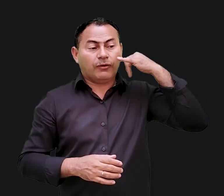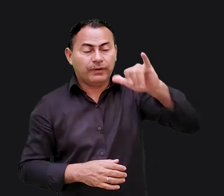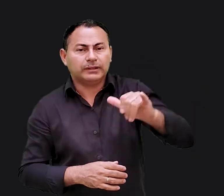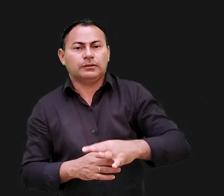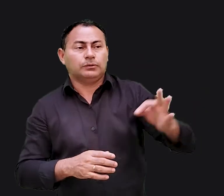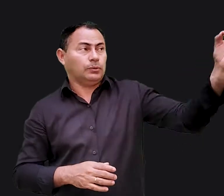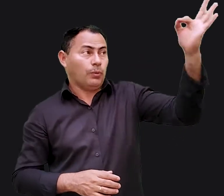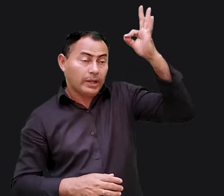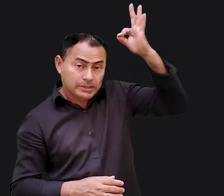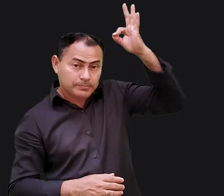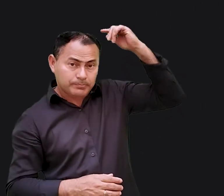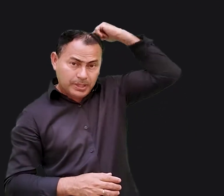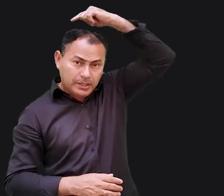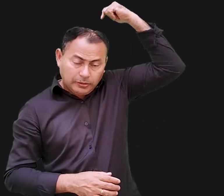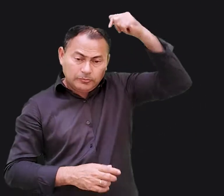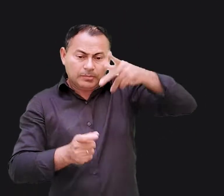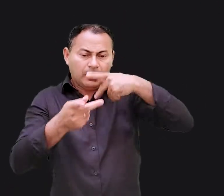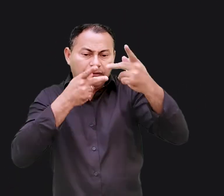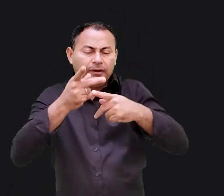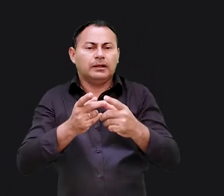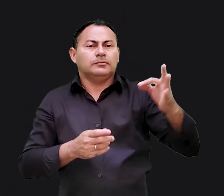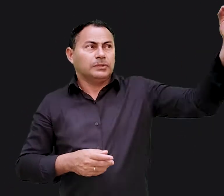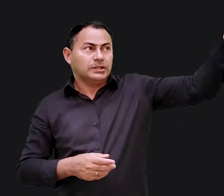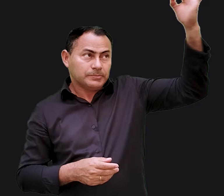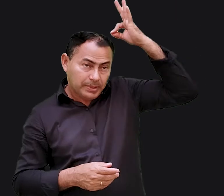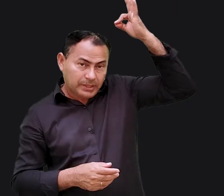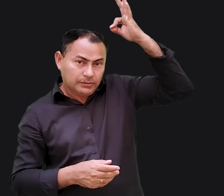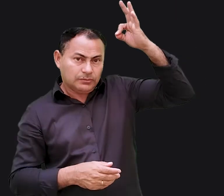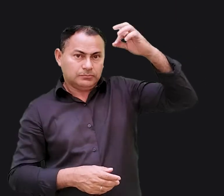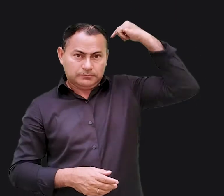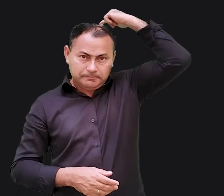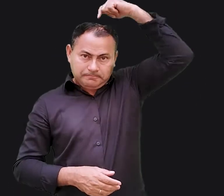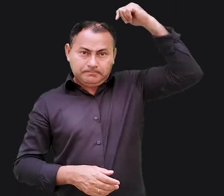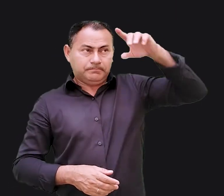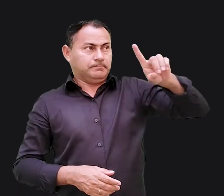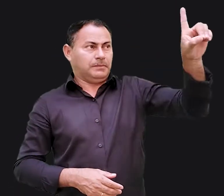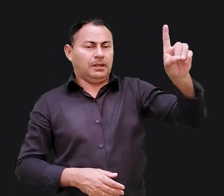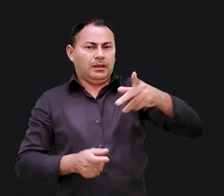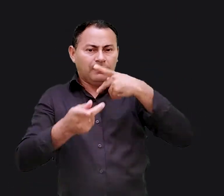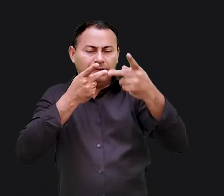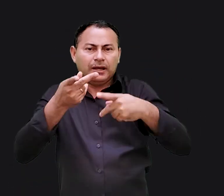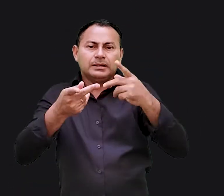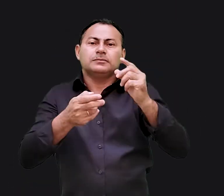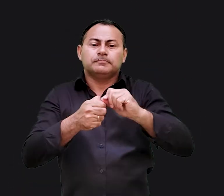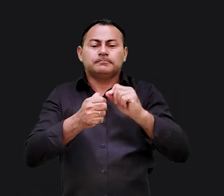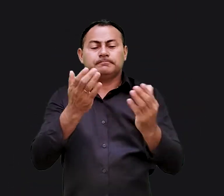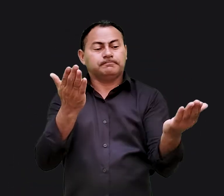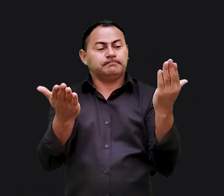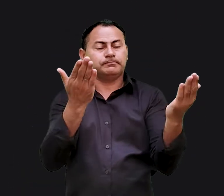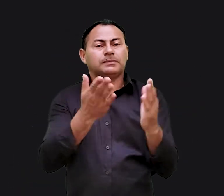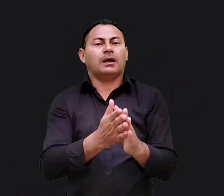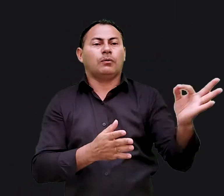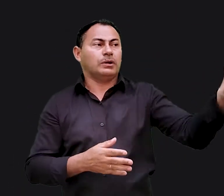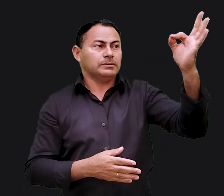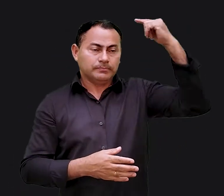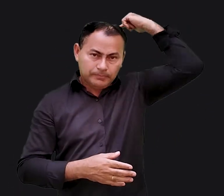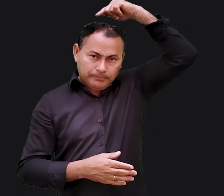Espírito, porque faz constantes referências ao Espírito de Deus. Ele faz essas referências ao Espírito